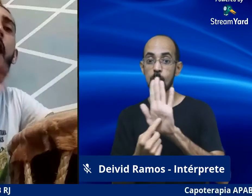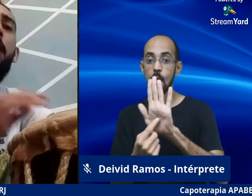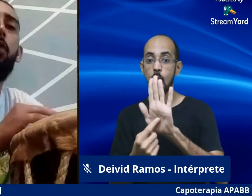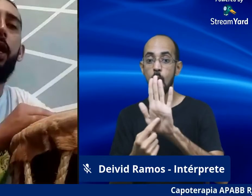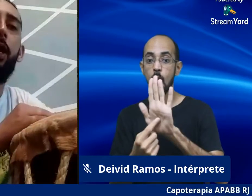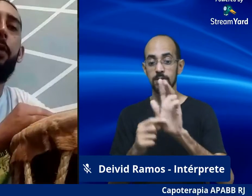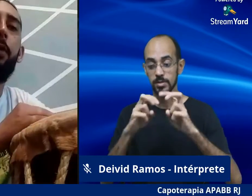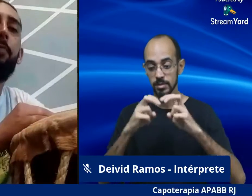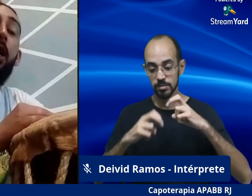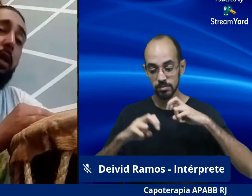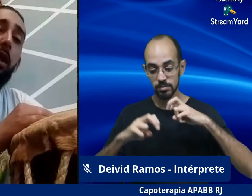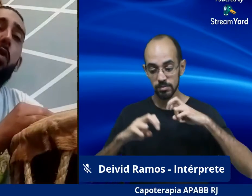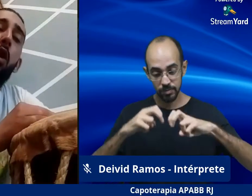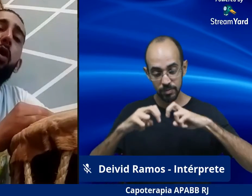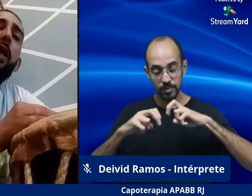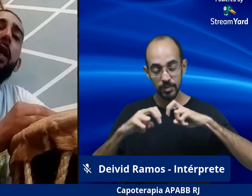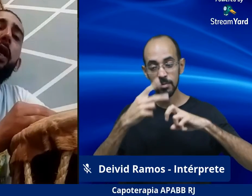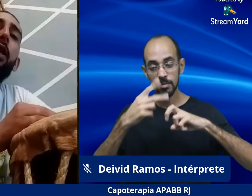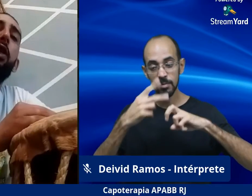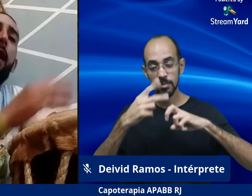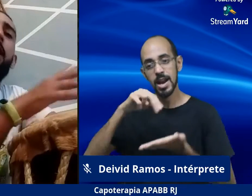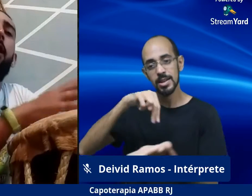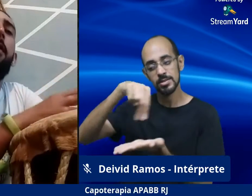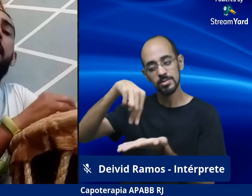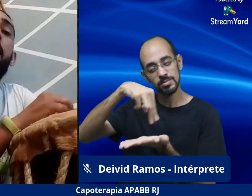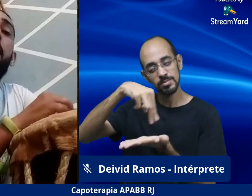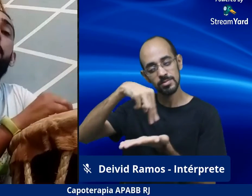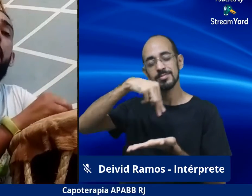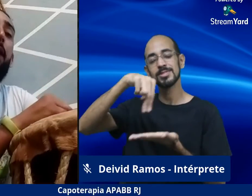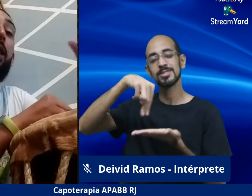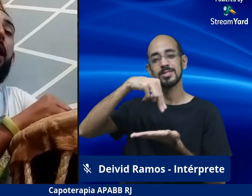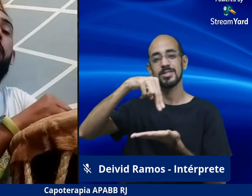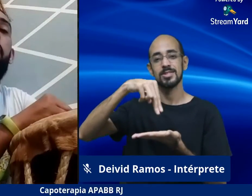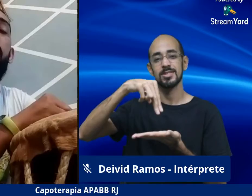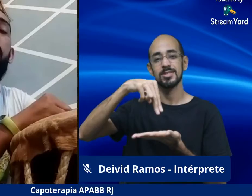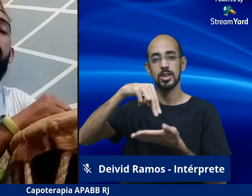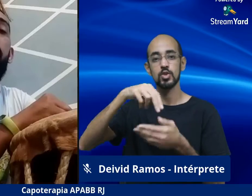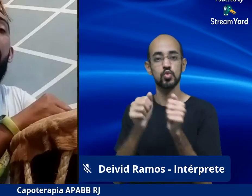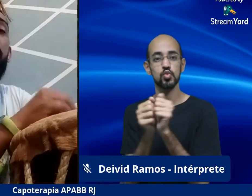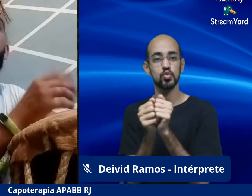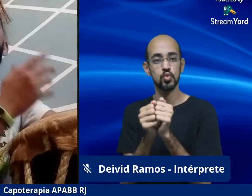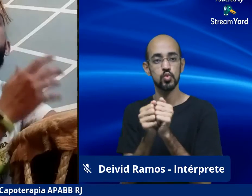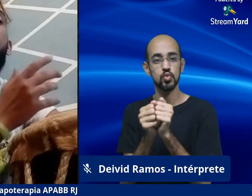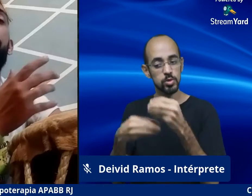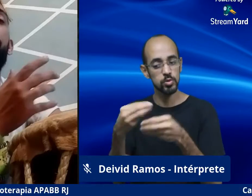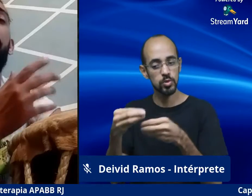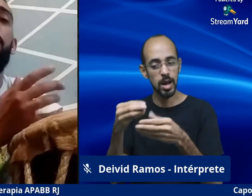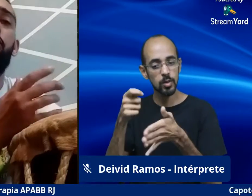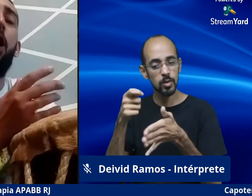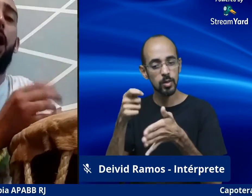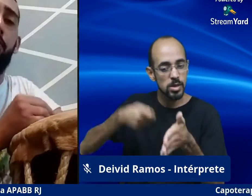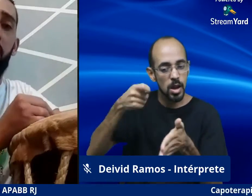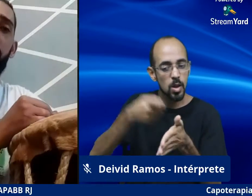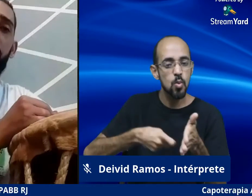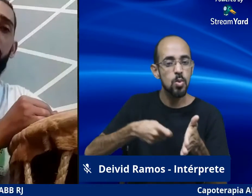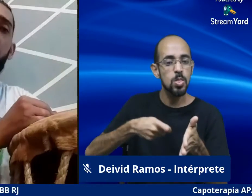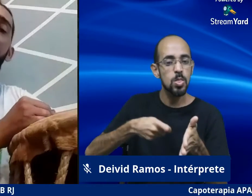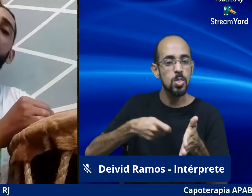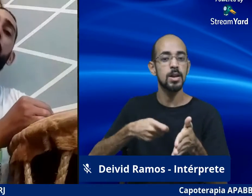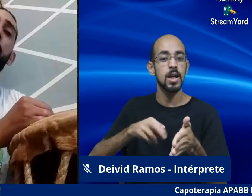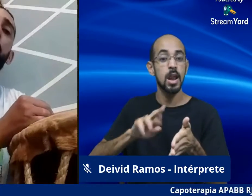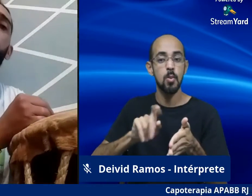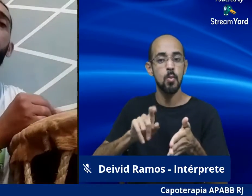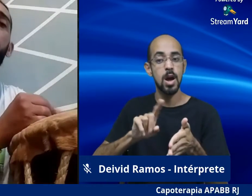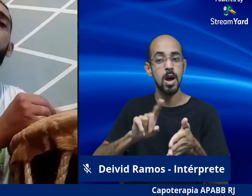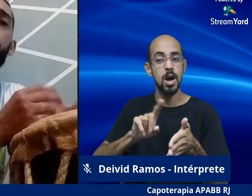que é o maculelê. Então, quando a gente entra, né, para aprender a capoeira, a gente não aprende só a capoeira. A